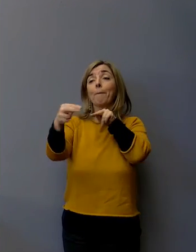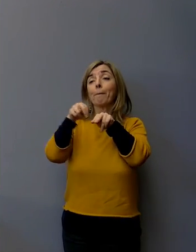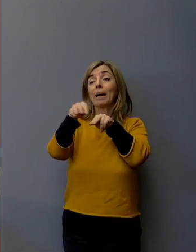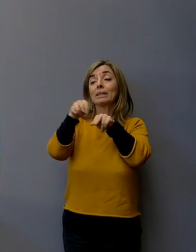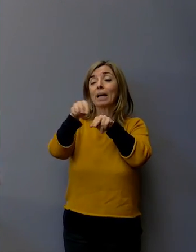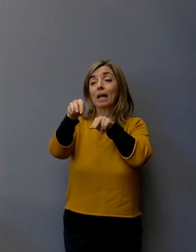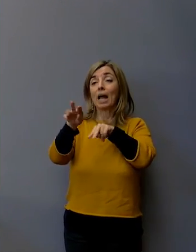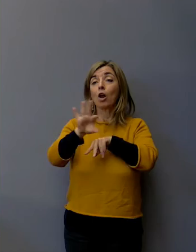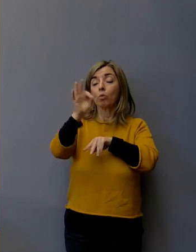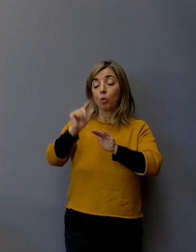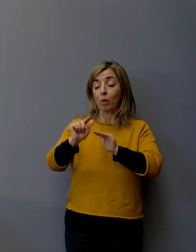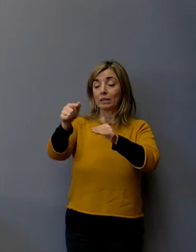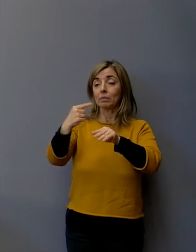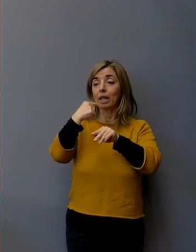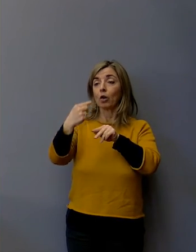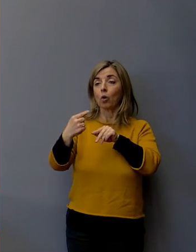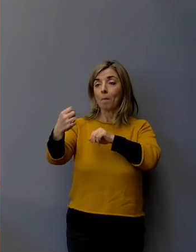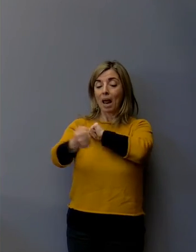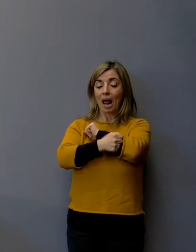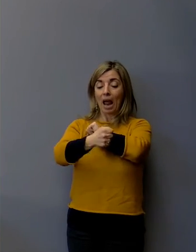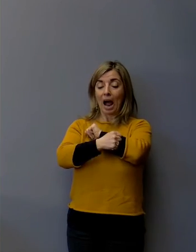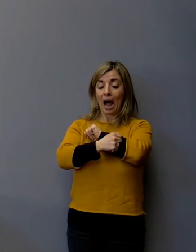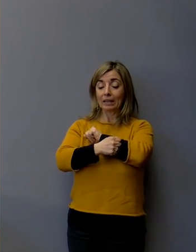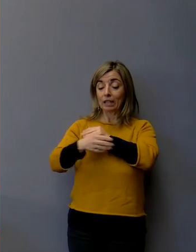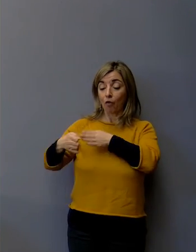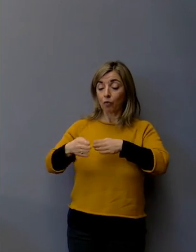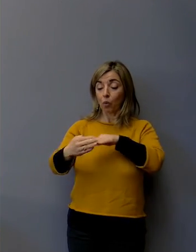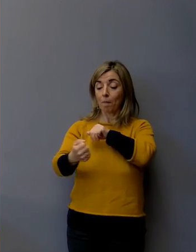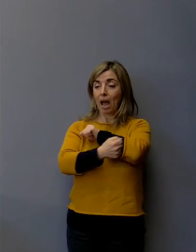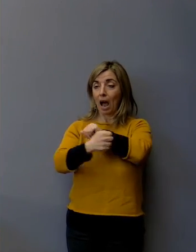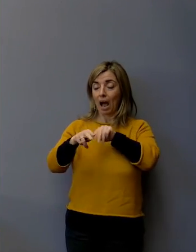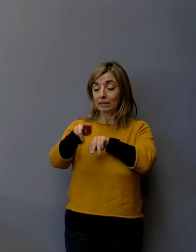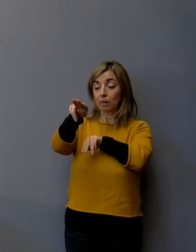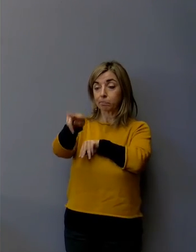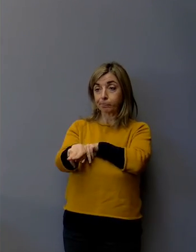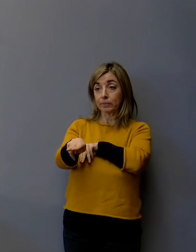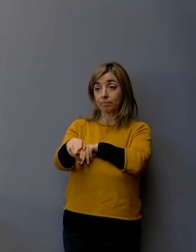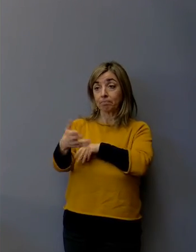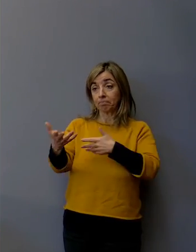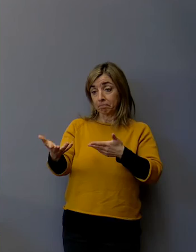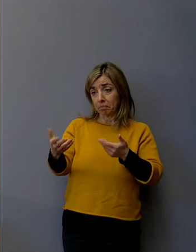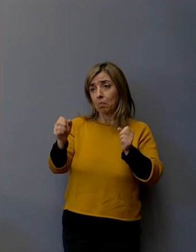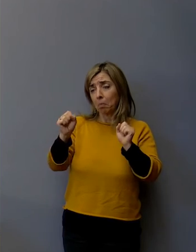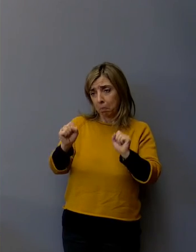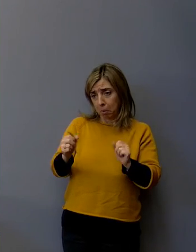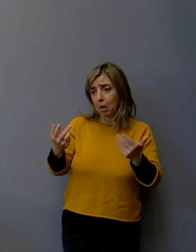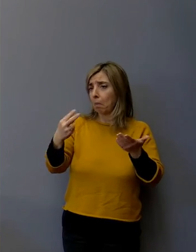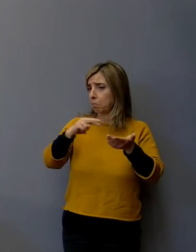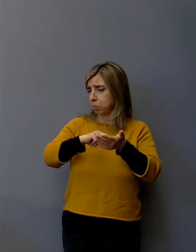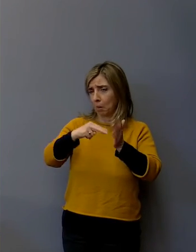asse un asse messa sul torrente può darsi e non c'è problema non sembra anche permettere un asse ci vuole coraggio